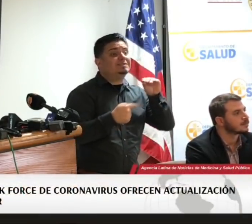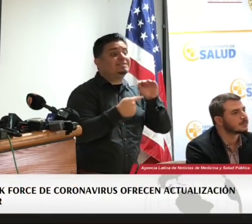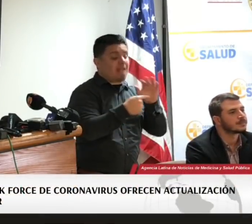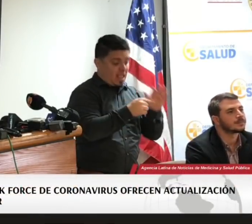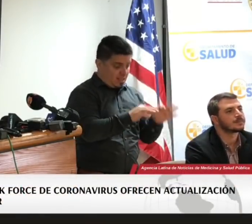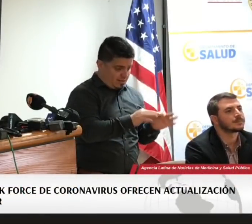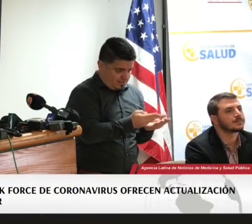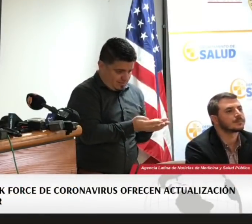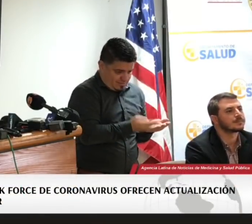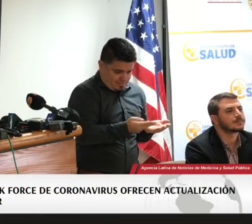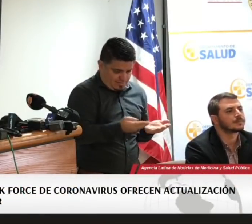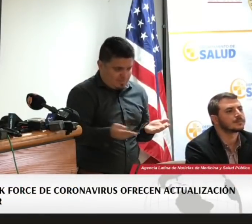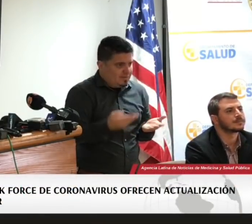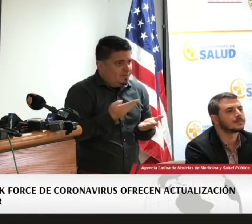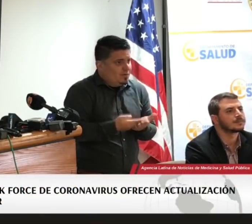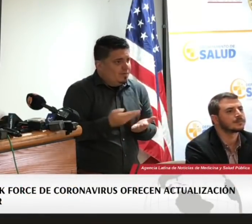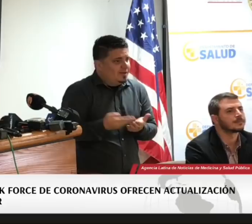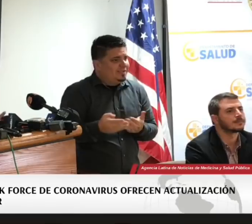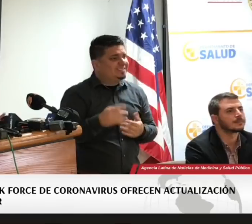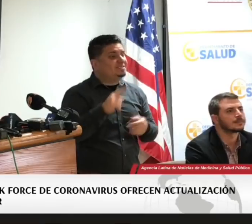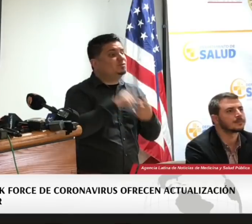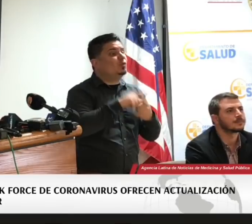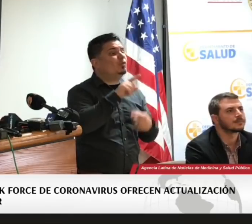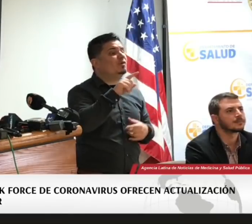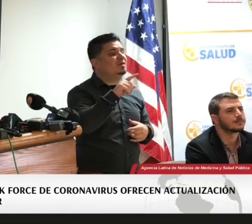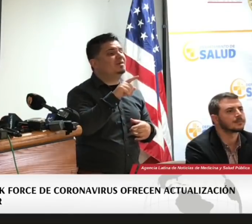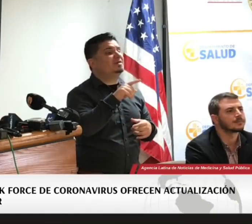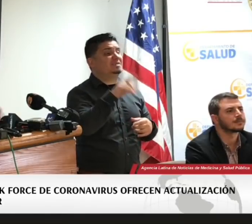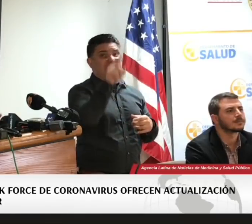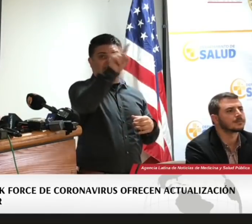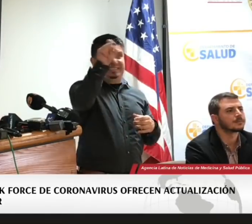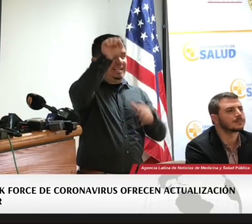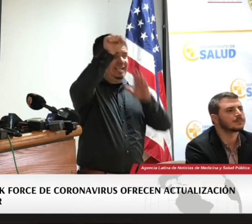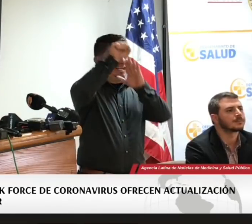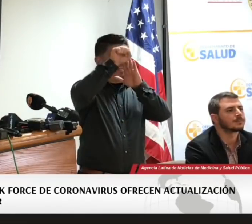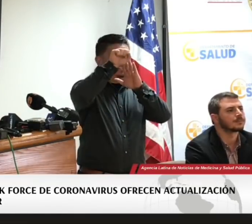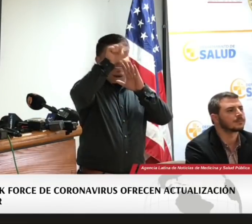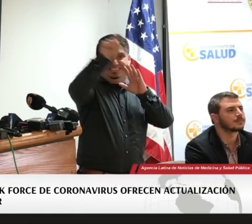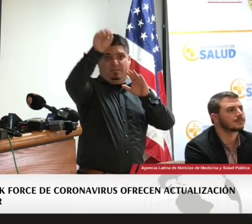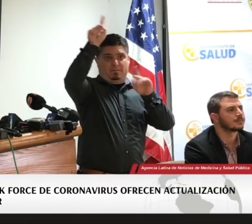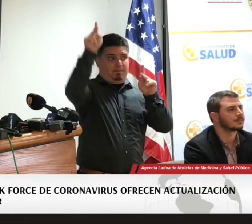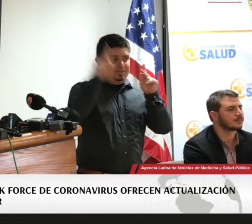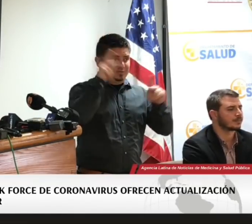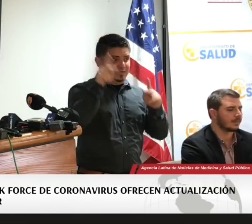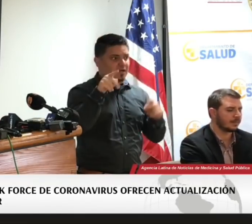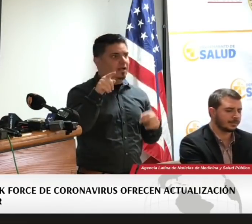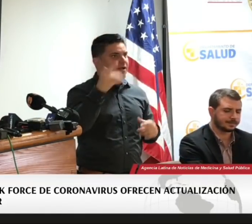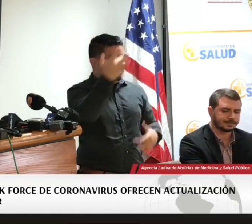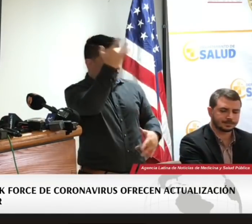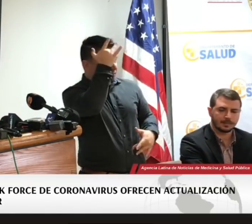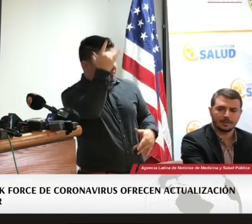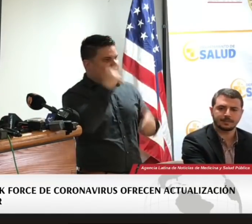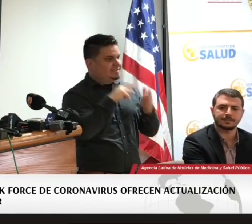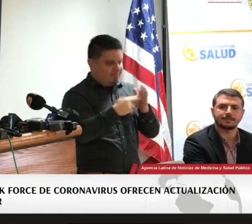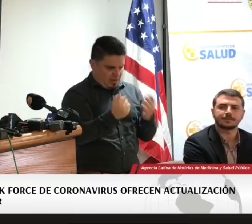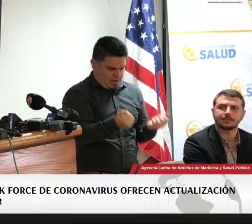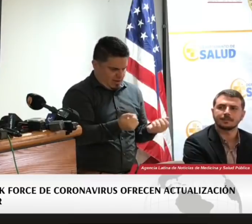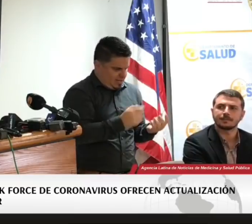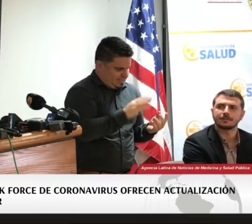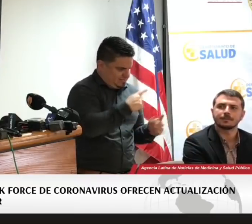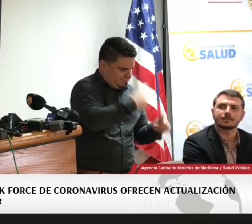personas contaminadas y 100 personas que estuvieron en contacto, pues se duplica. Y en esos efectos, pues el CDC dijo, pues